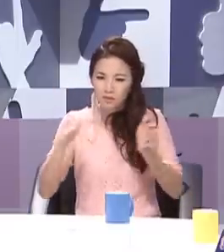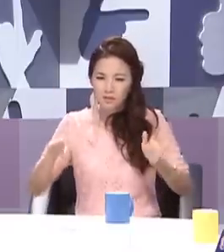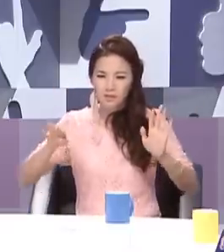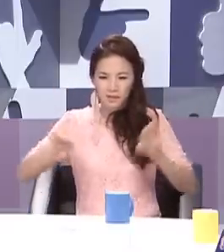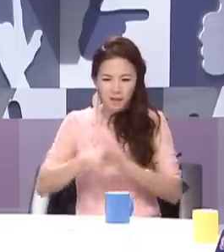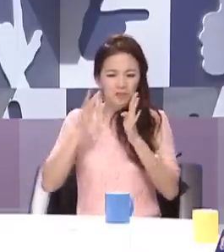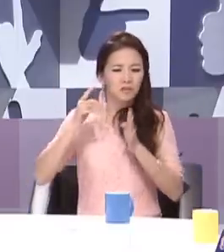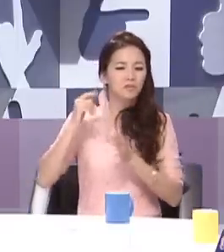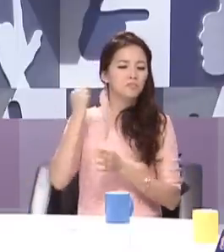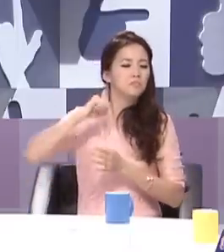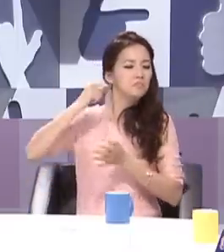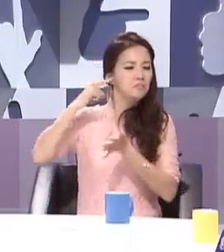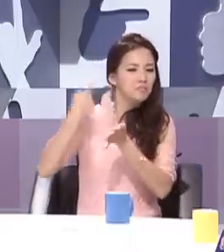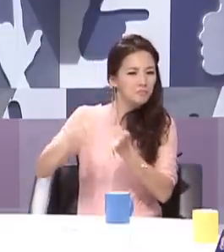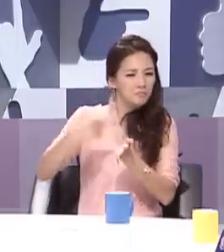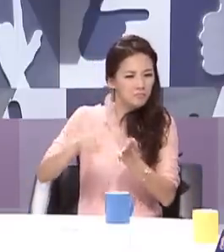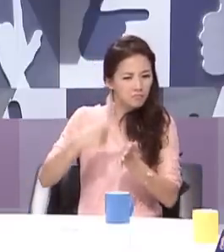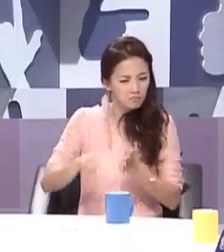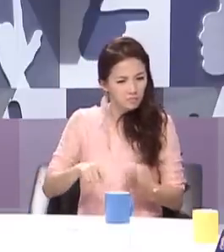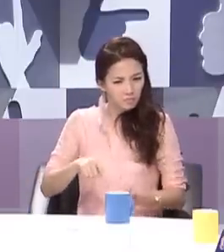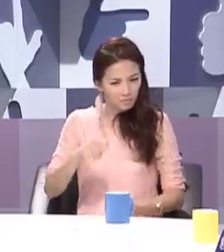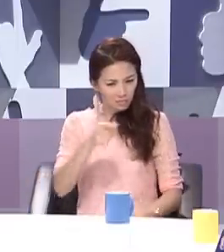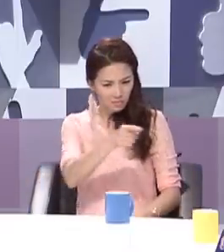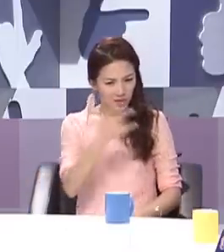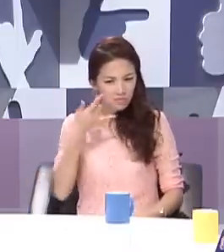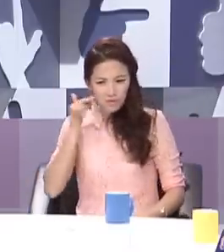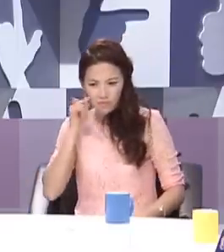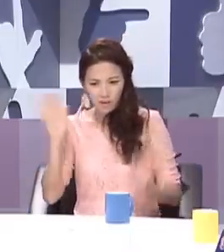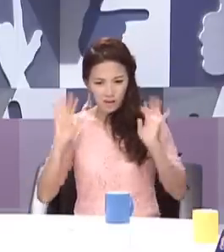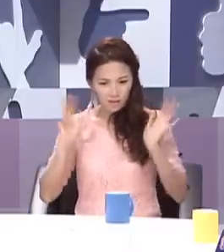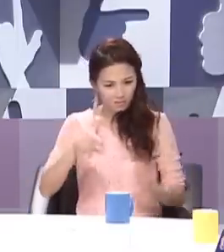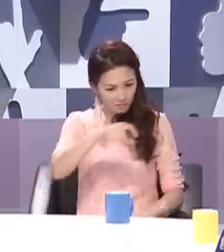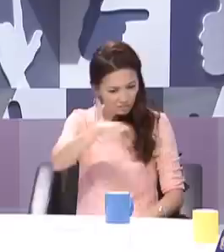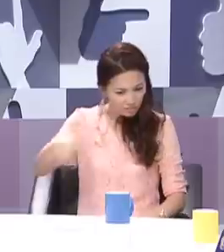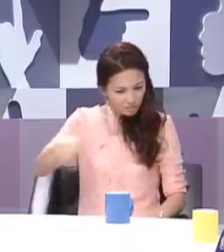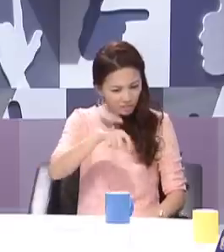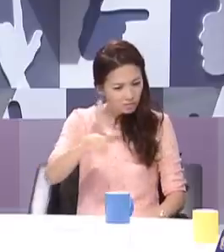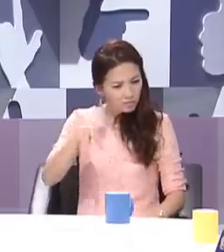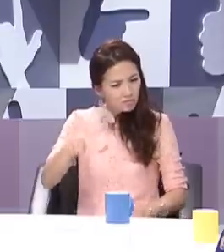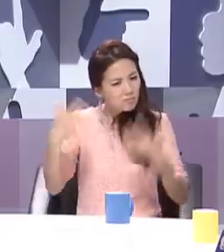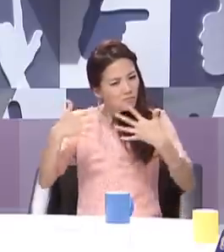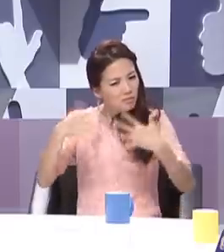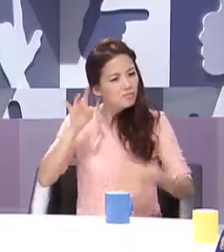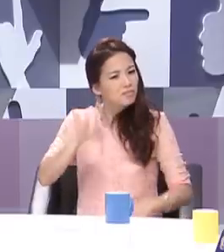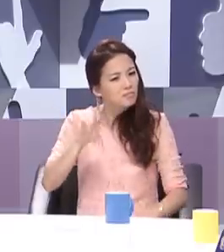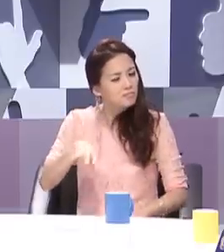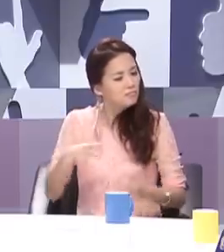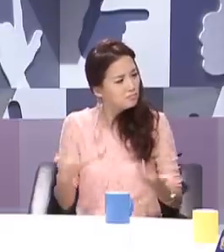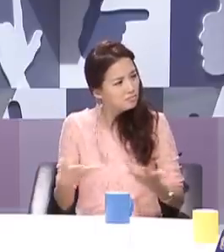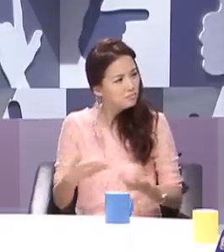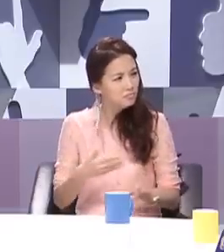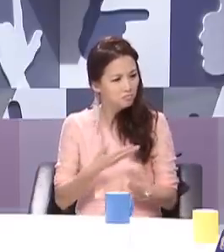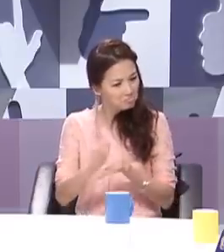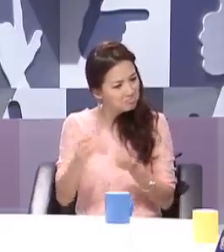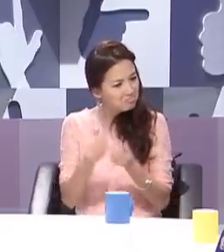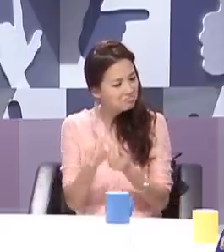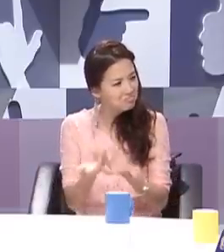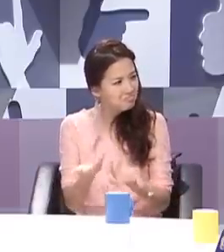就开始不听话，爱唱反调，到底父母和孩子之间的症结点在哪里呢？该怎么解决呢？林老